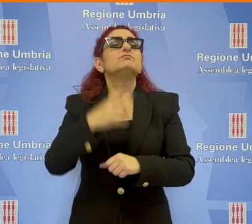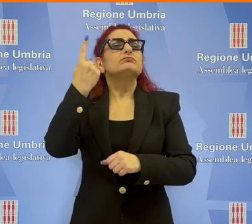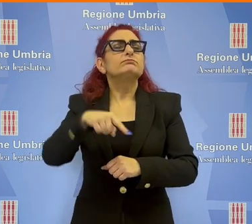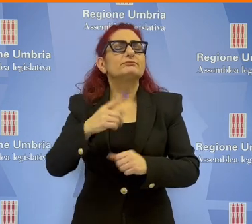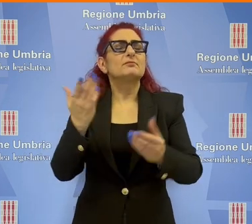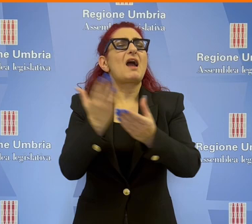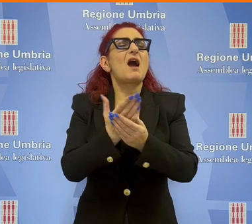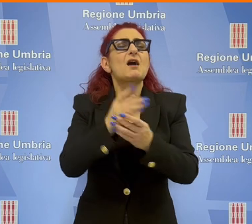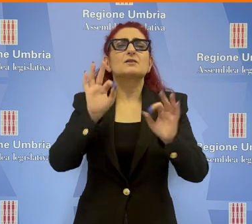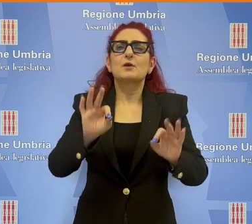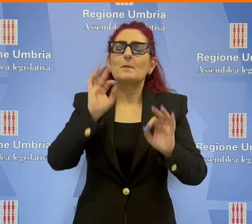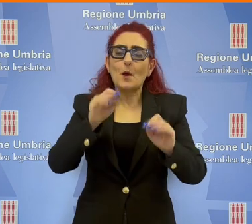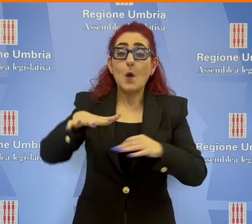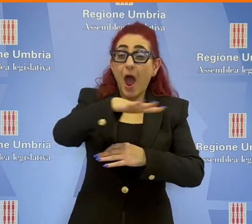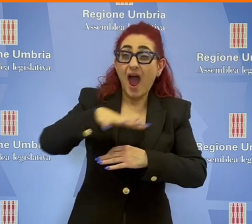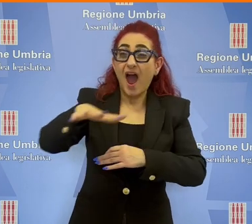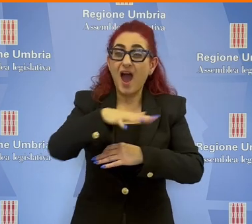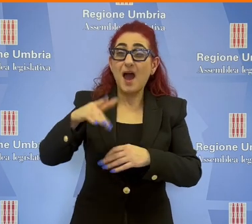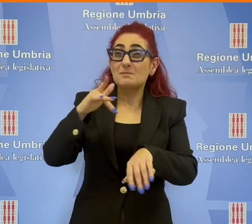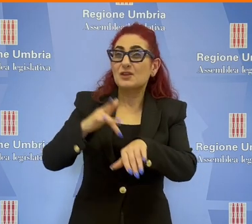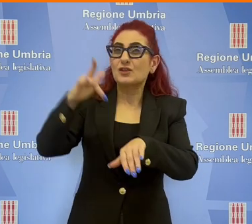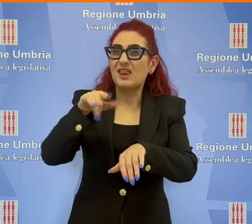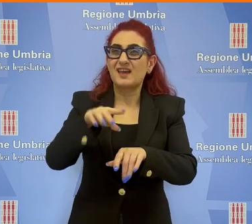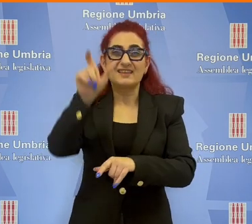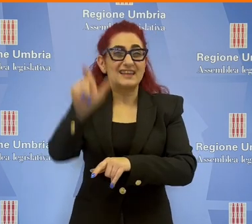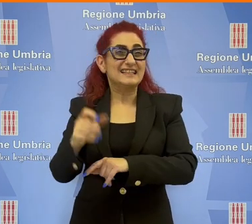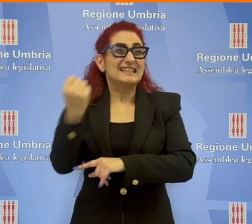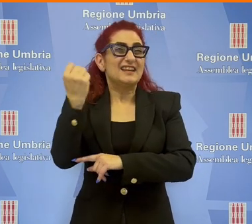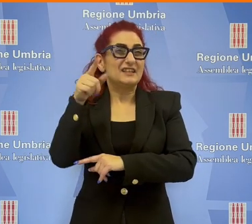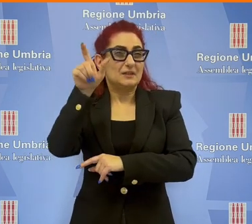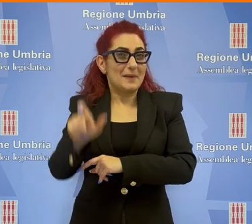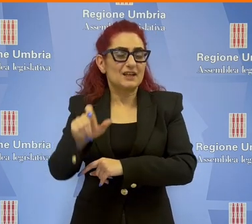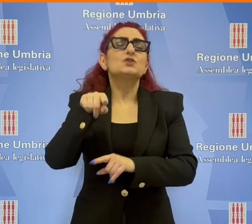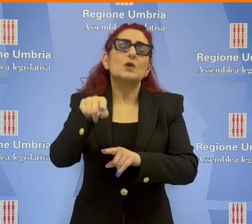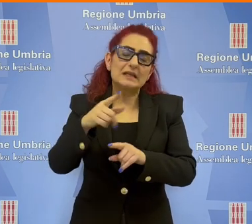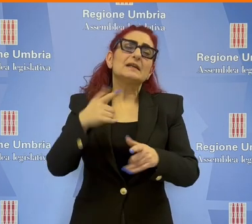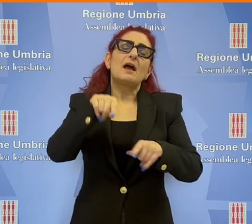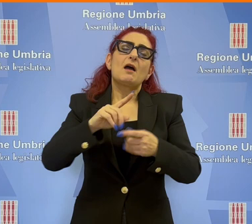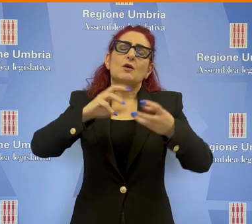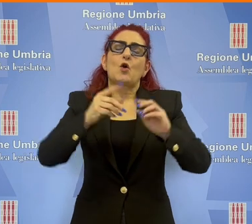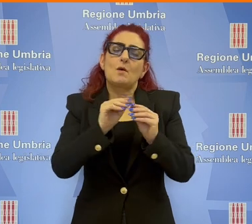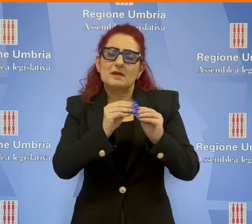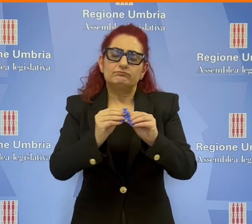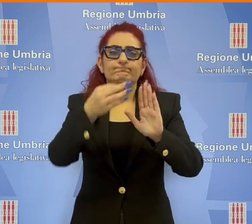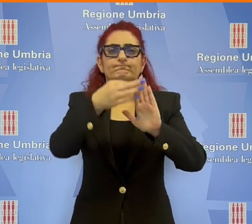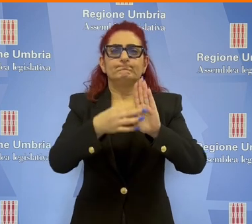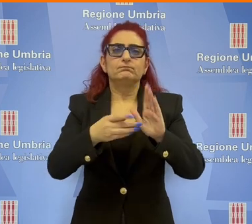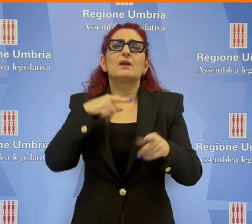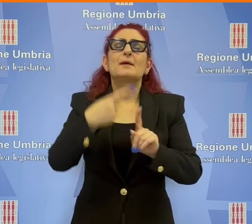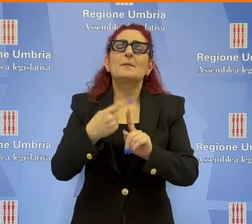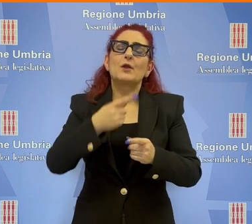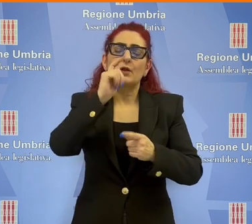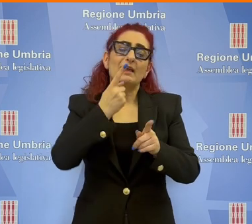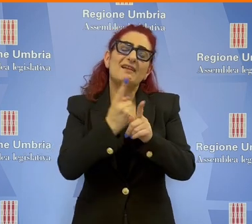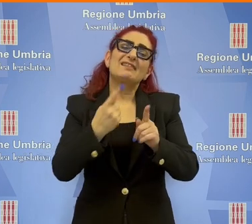cui si vuole regolare un ambito delicato e complesso come quello dei servizi alla persona, garantendo il rispetto dei